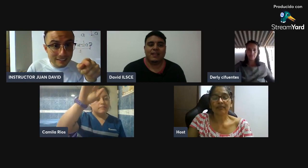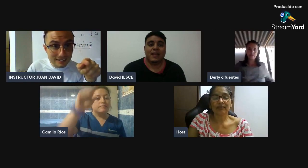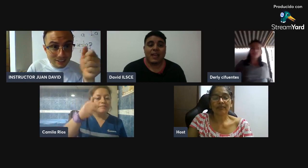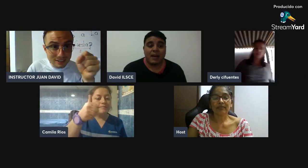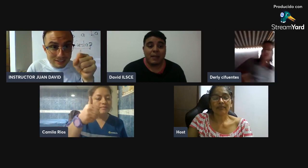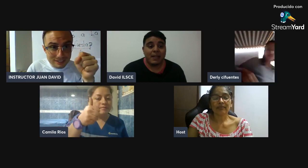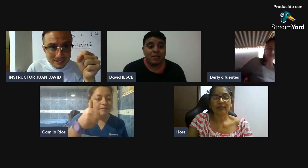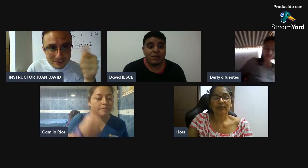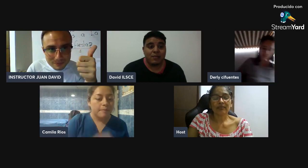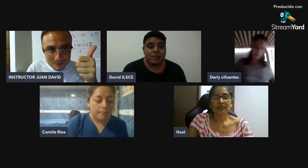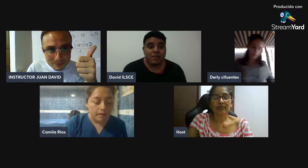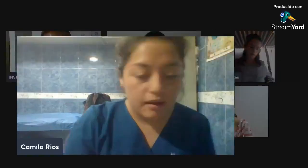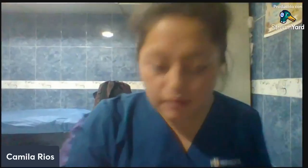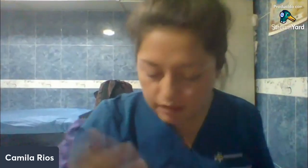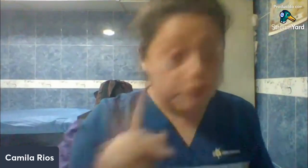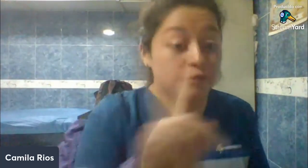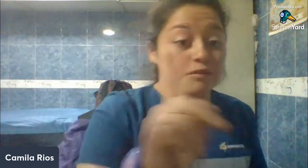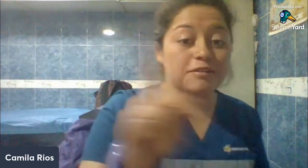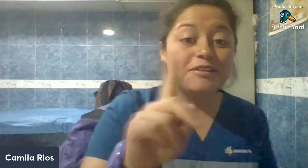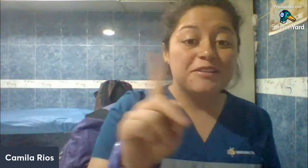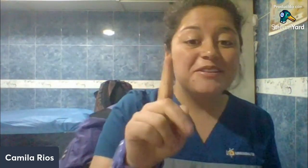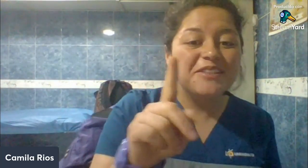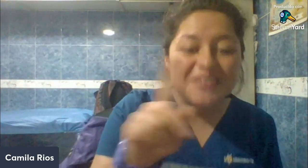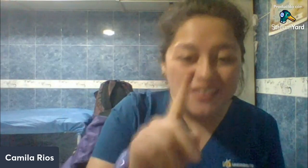camila tu vale bien